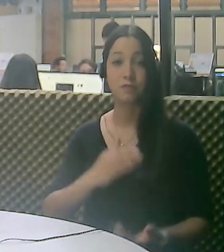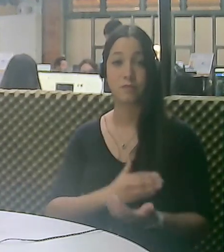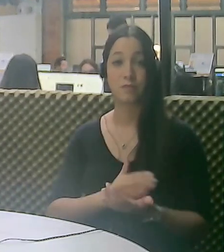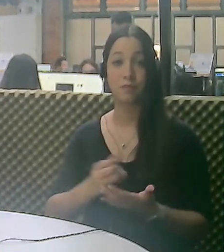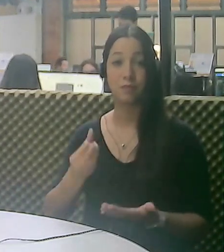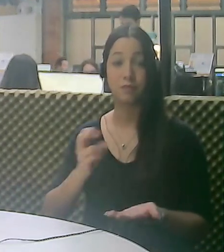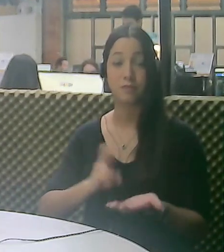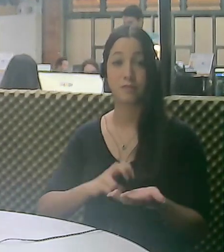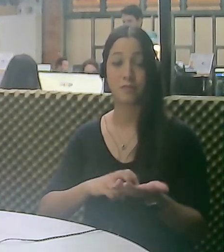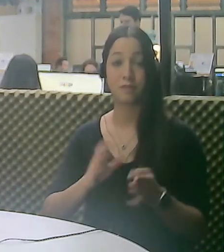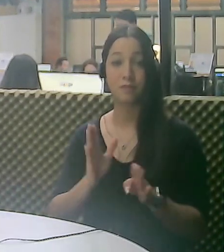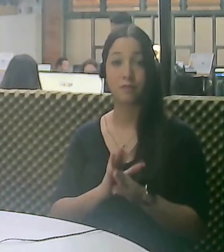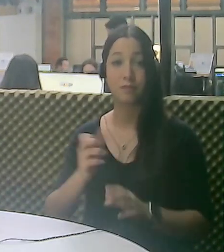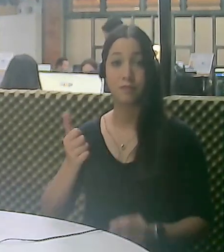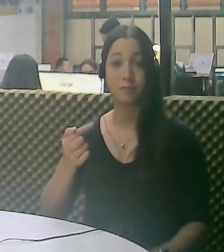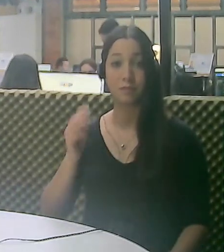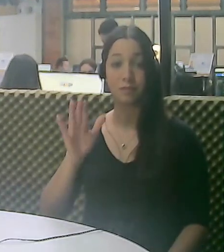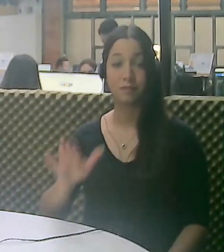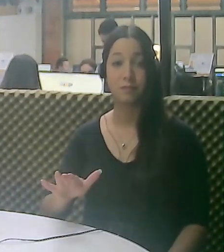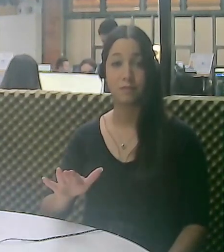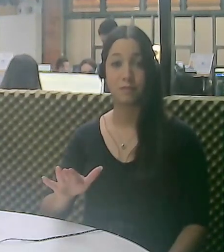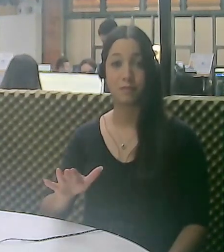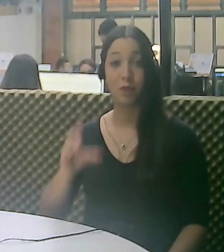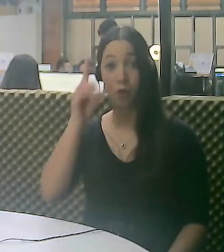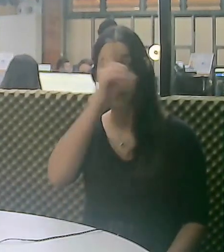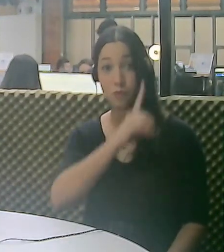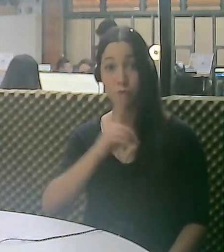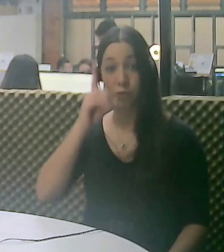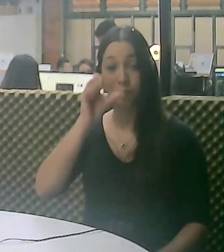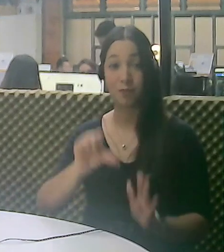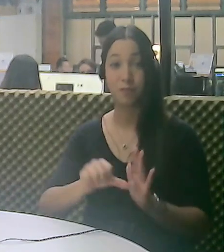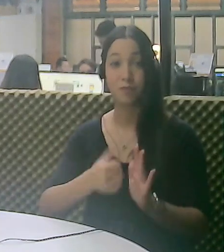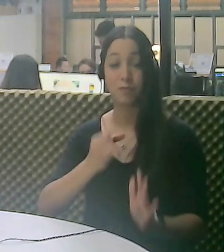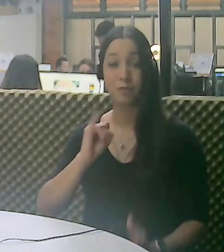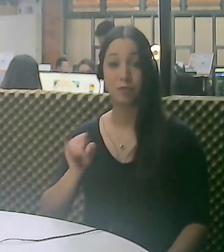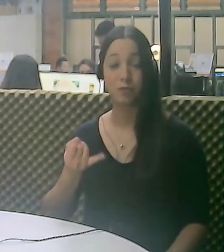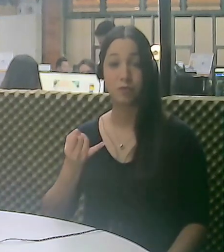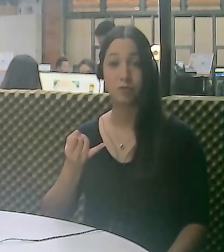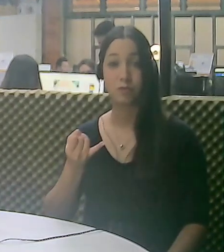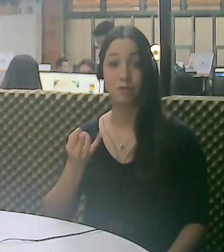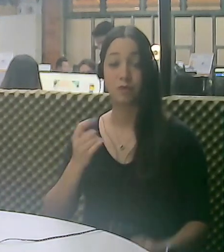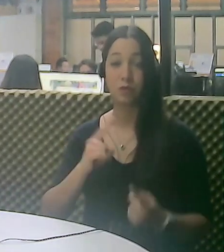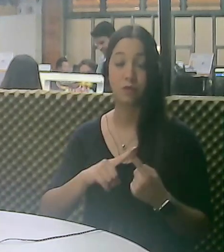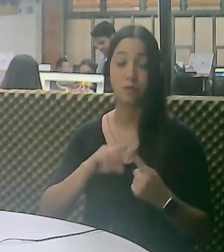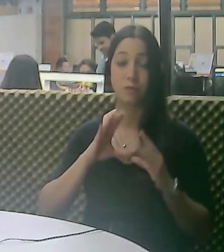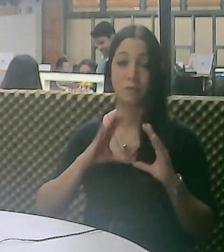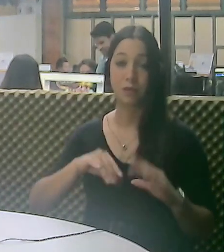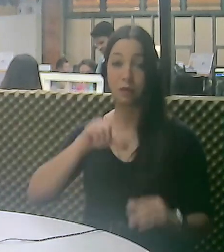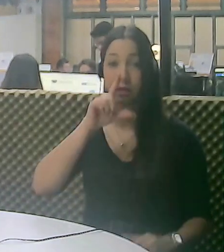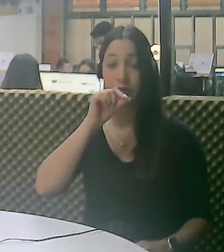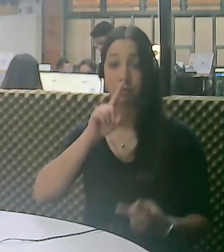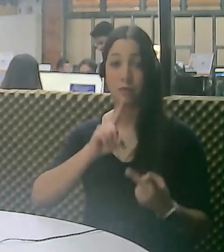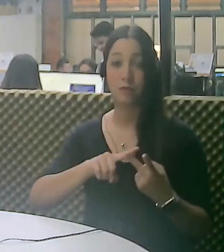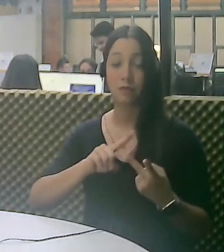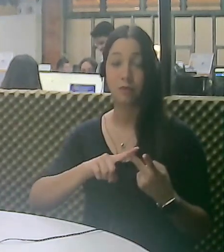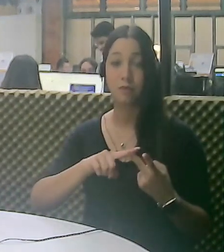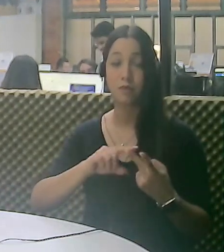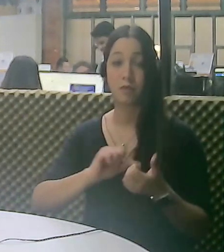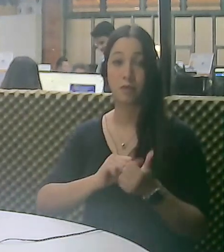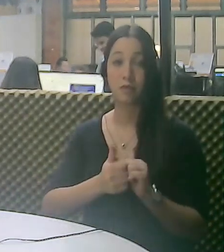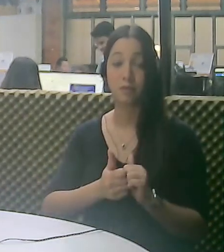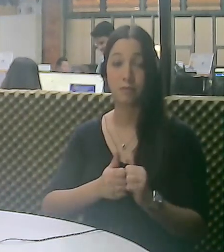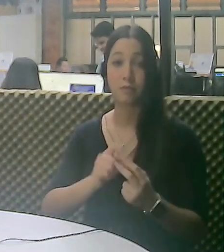da manhã até as 5 da tarde. Já no domingo, dia 1º de janeiro, tanto o Parque do Sabiá quanto os